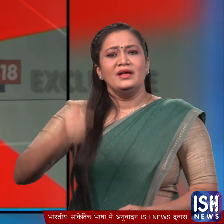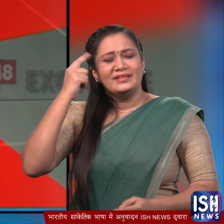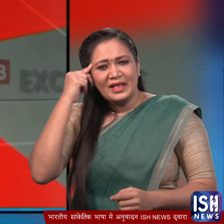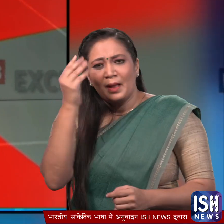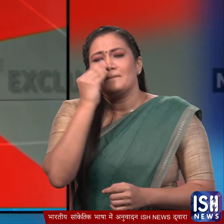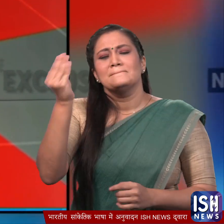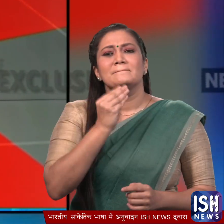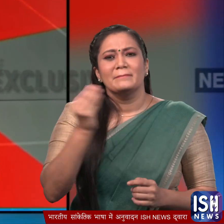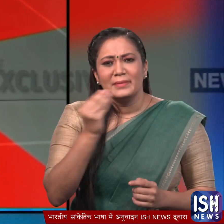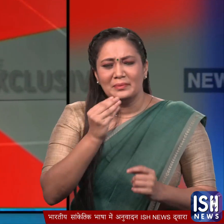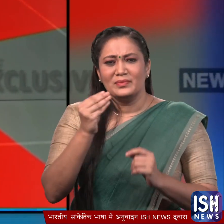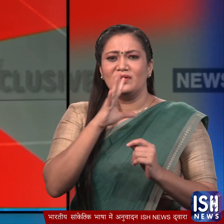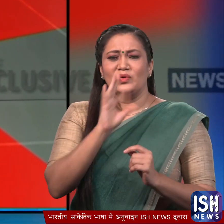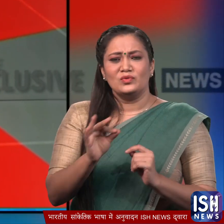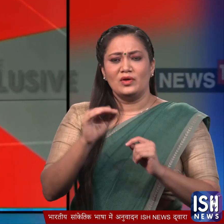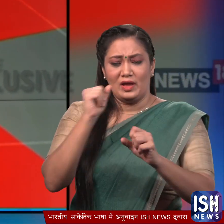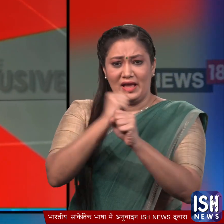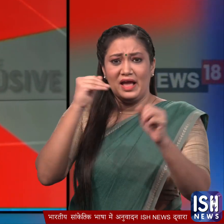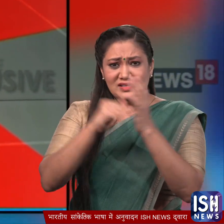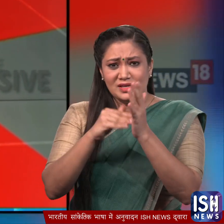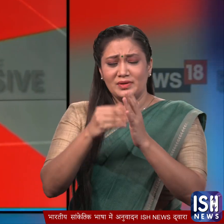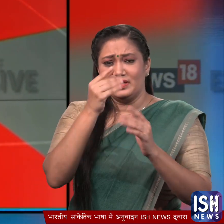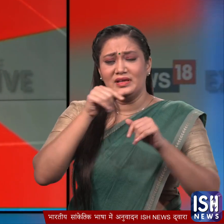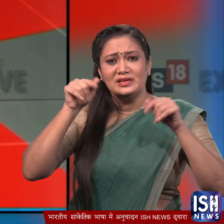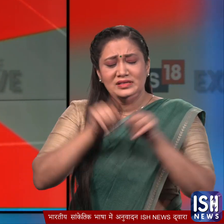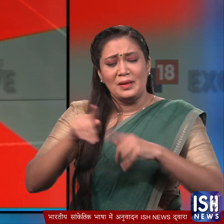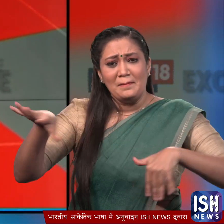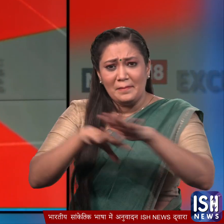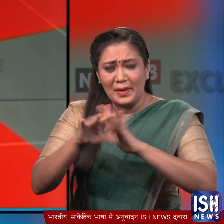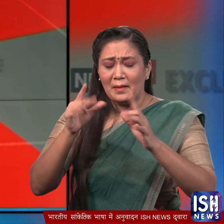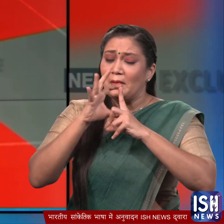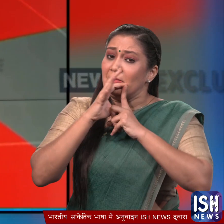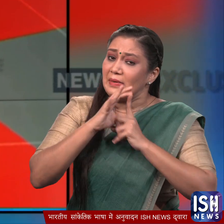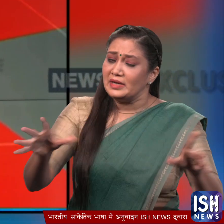आरोपी सामने खड़े राहुल नाम के शख्स पर टूट पड़े। एक आरोपी के हाथ में